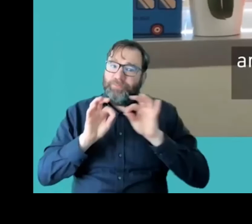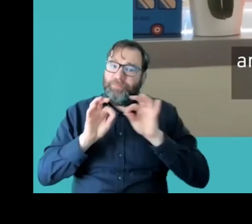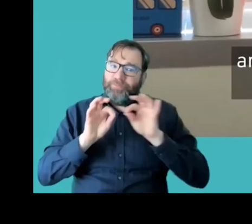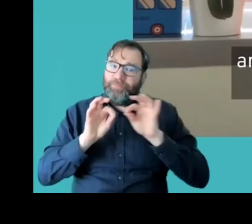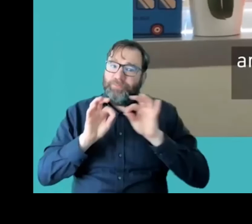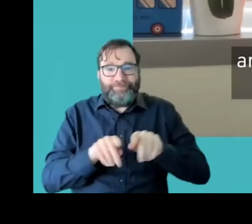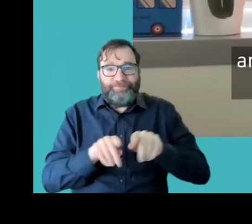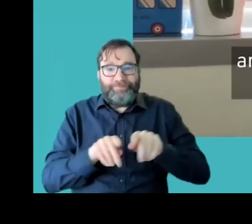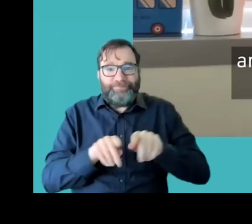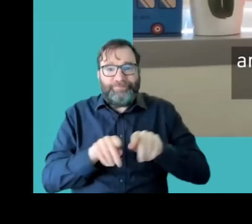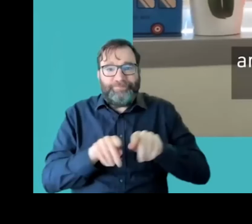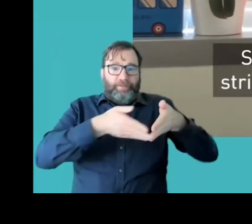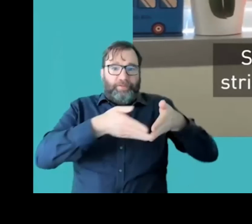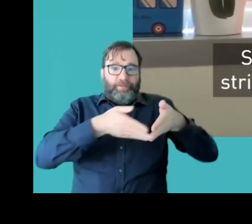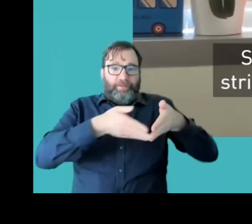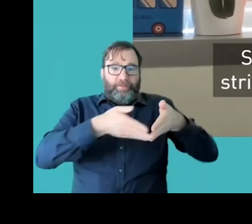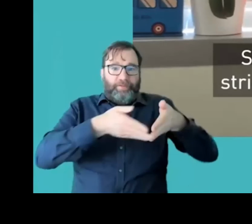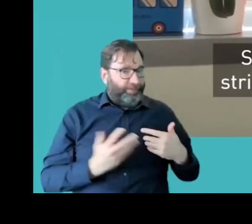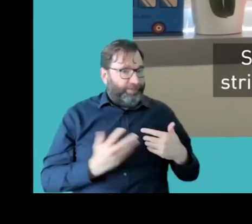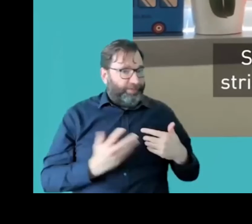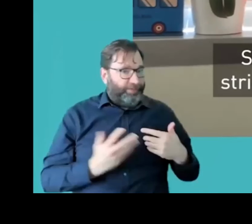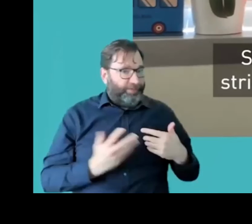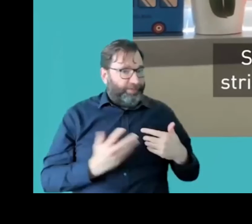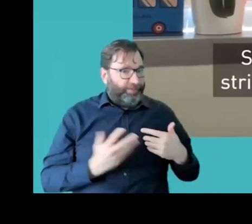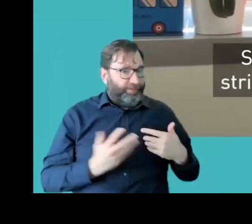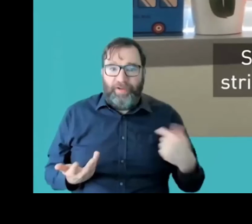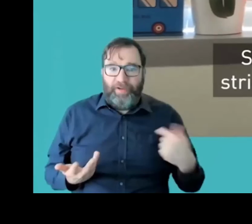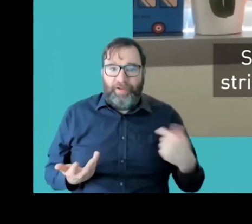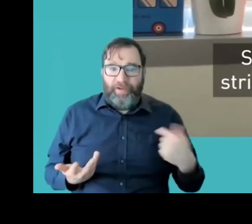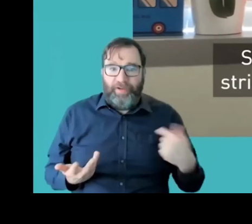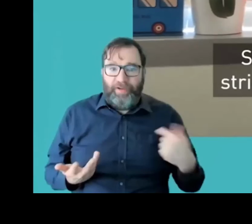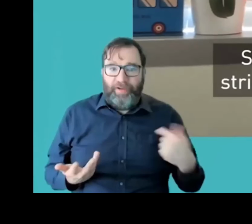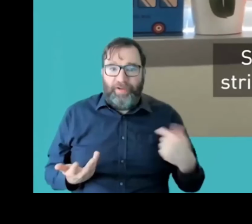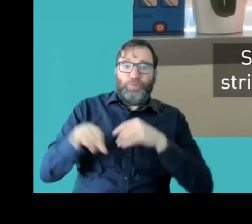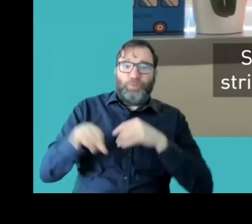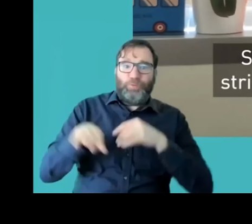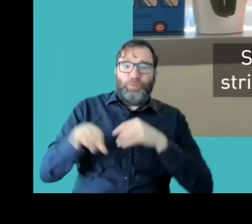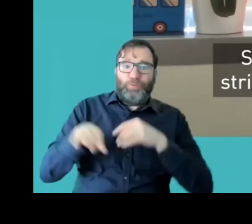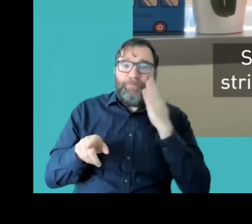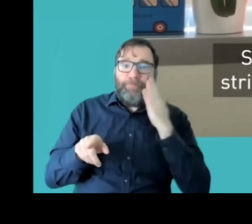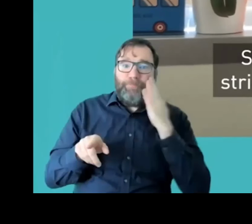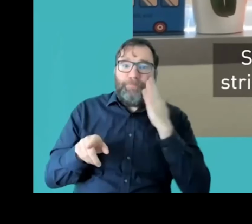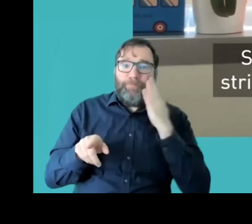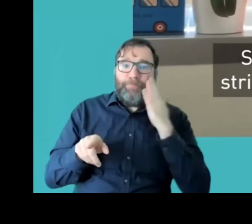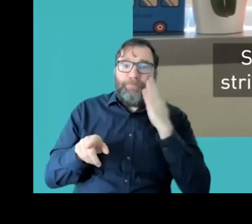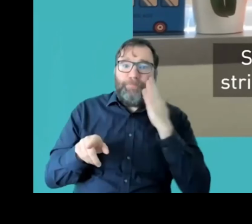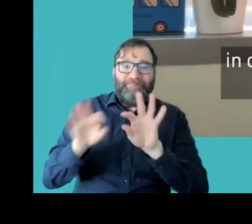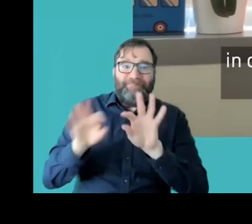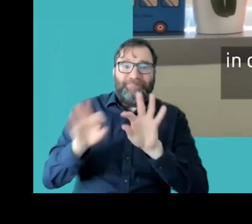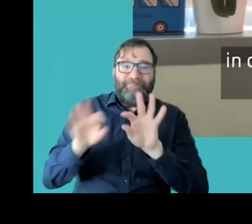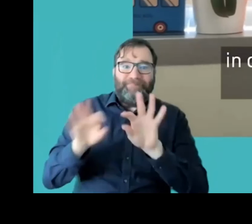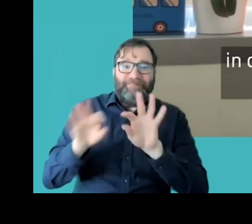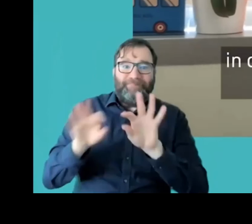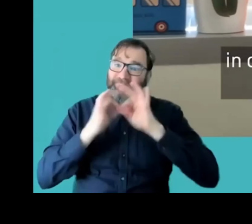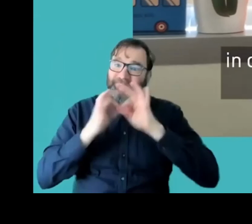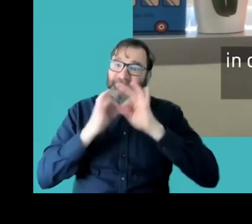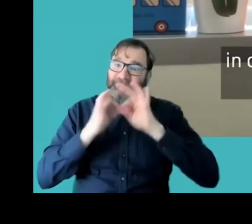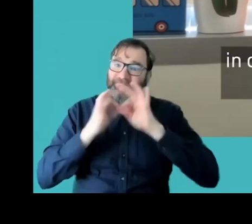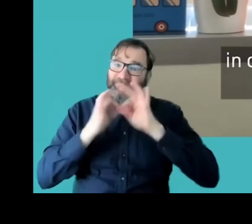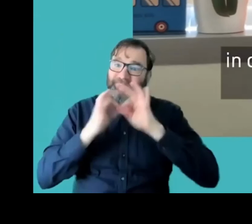Kênh Ghiền Gõ Để không